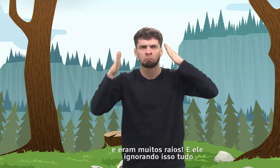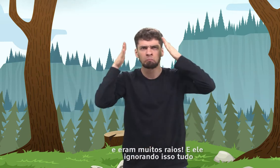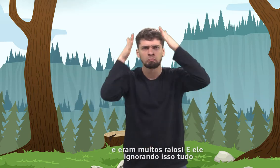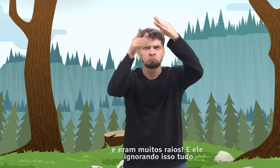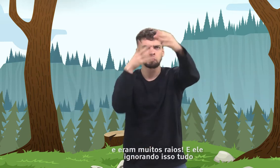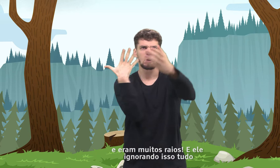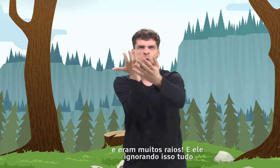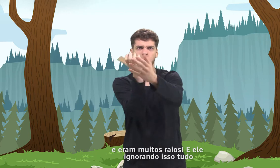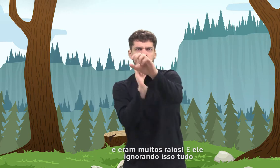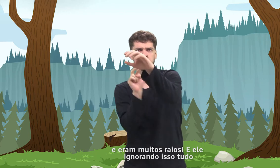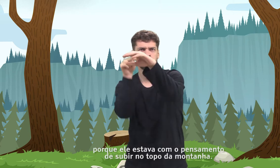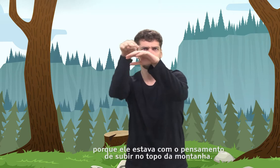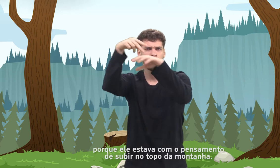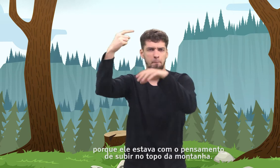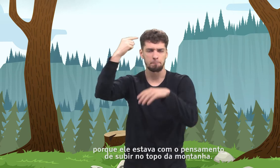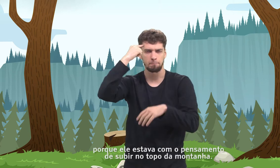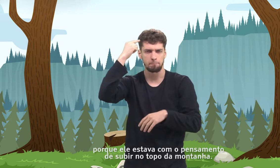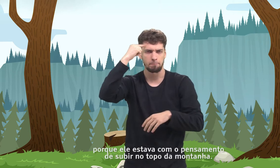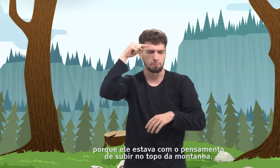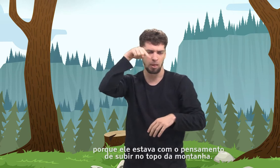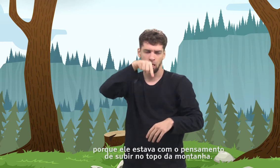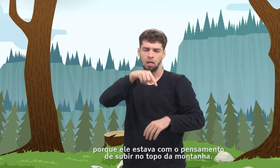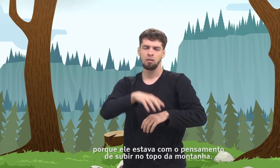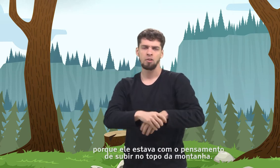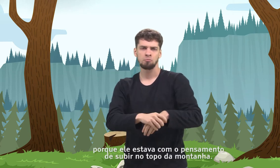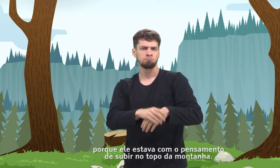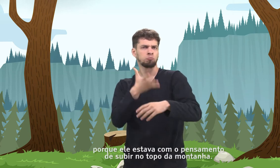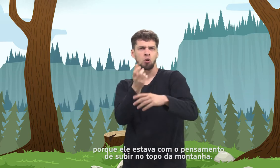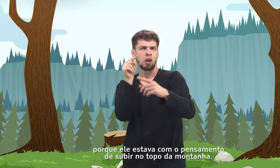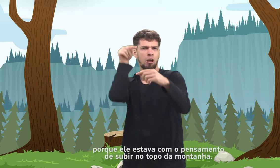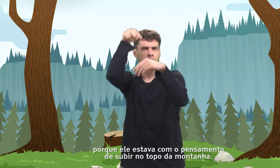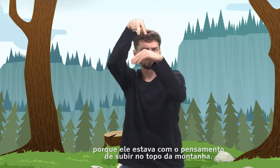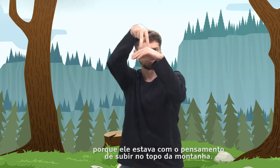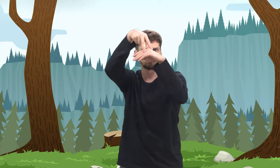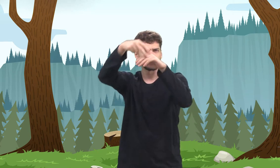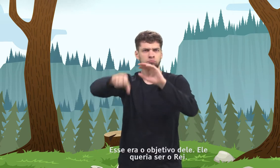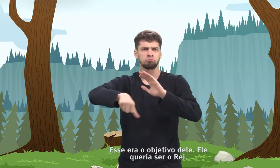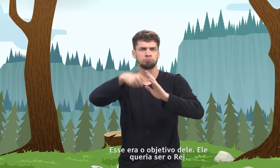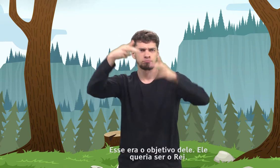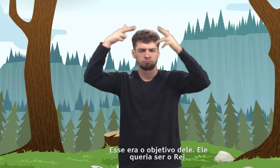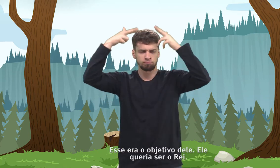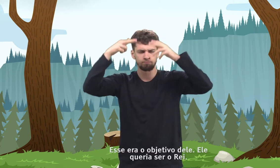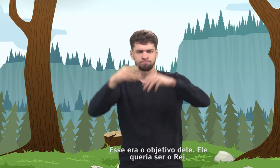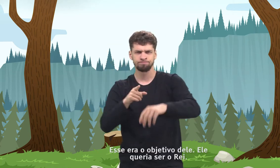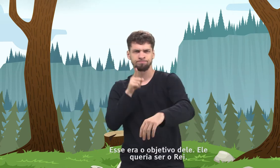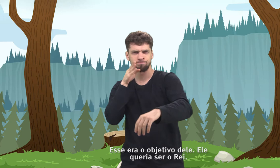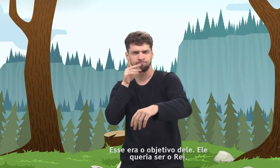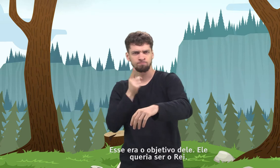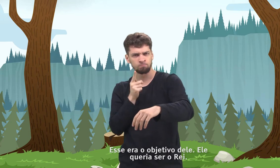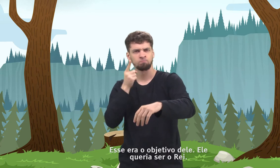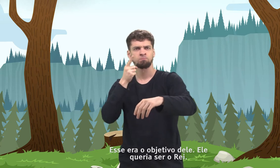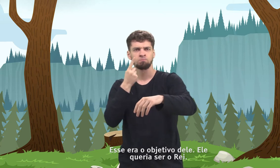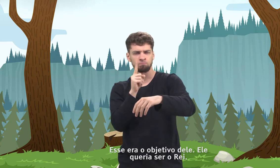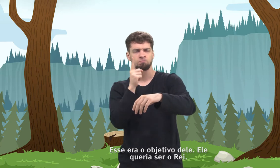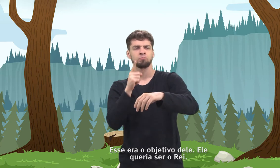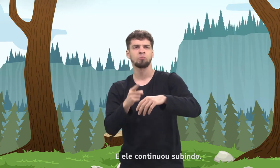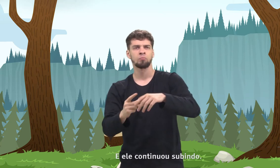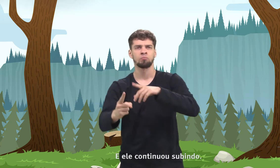ignorando isso tudo porque está com o pensamento de subir no topo da montanha esse era o objetivo deveria ser rei ele